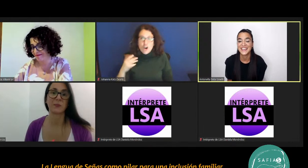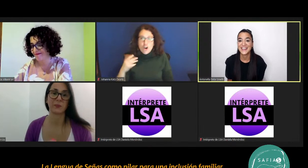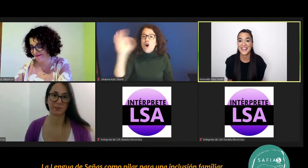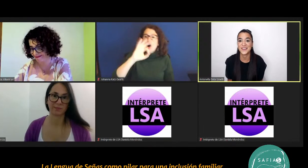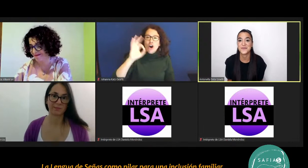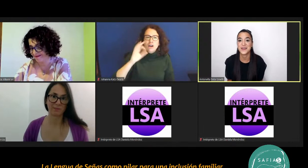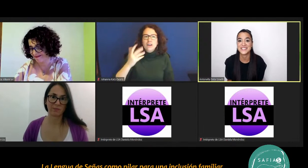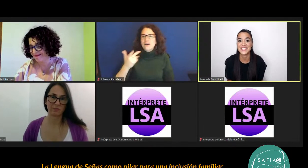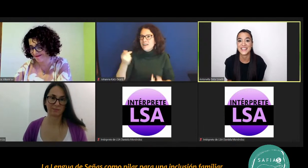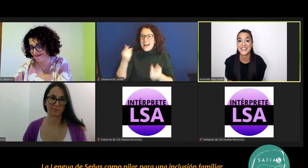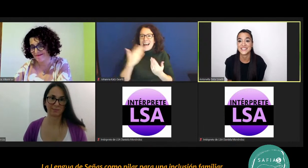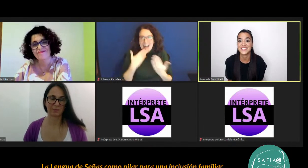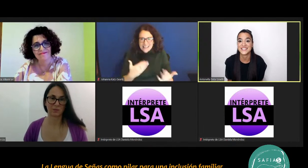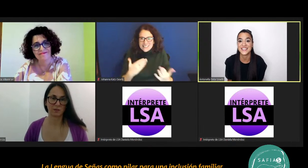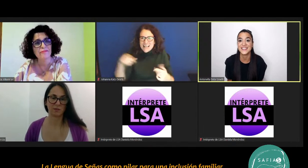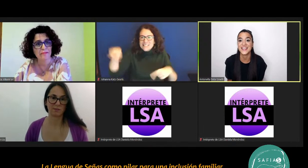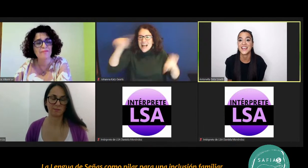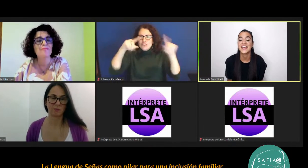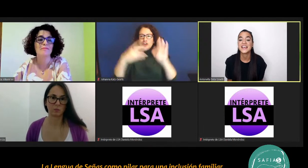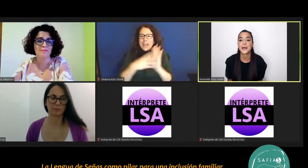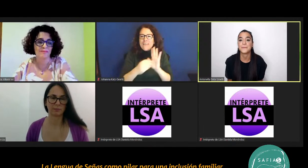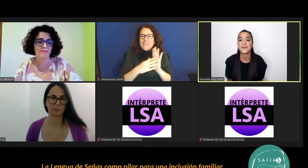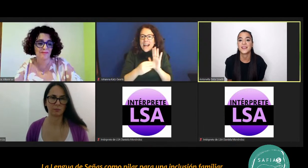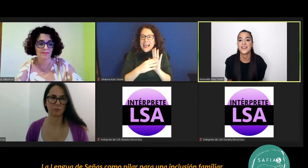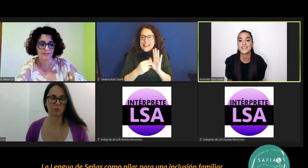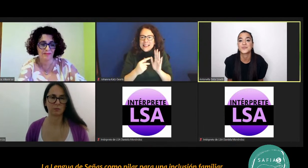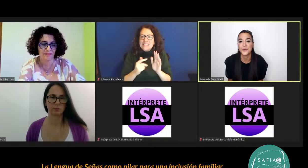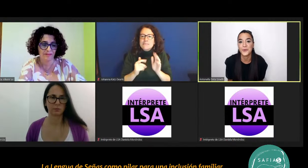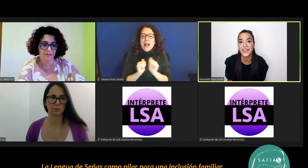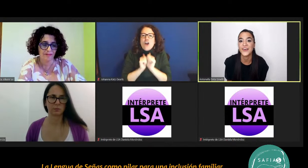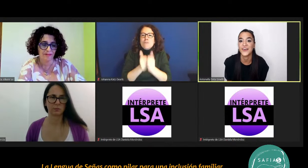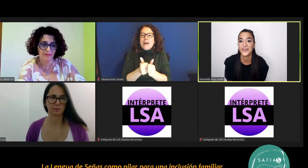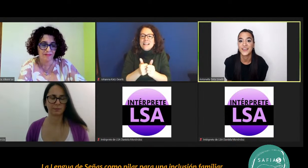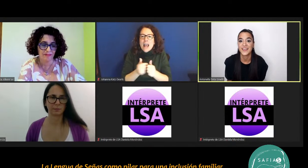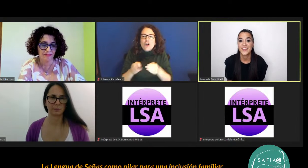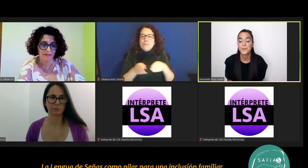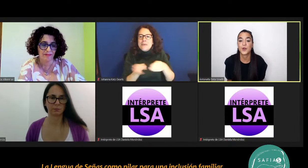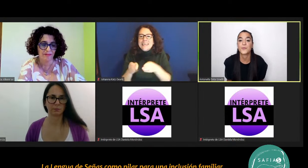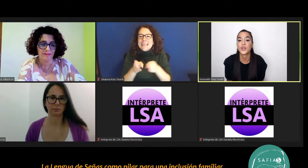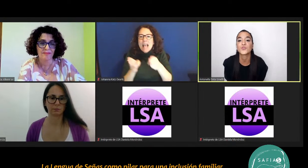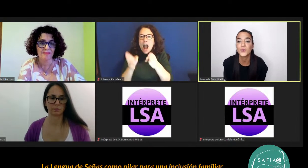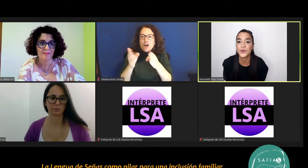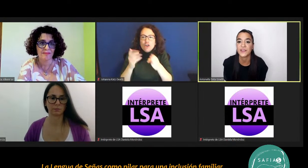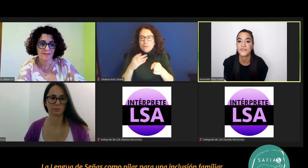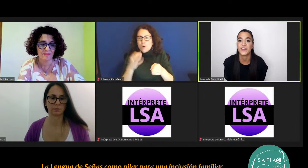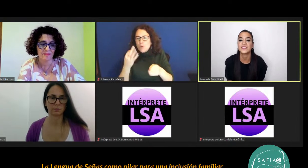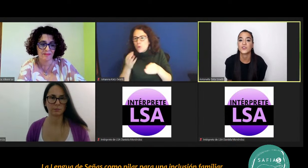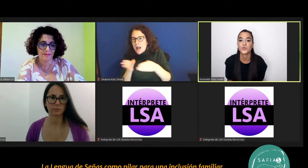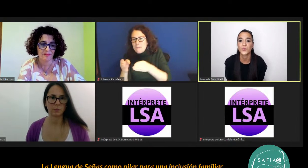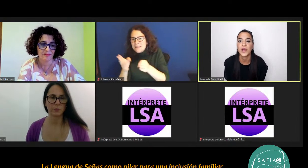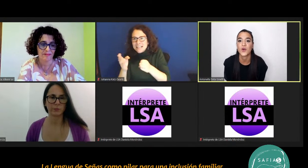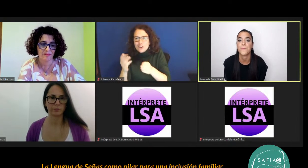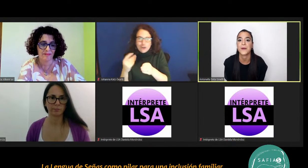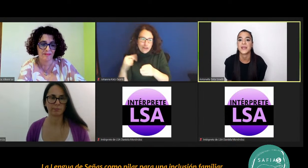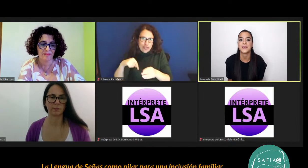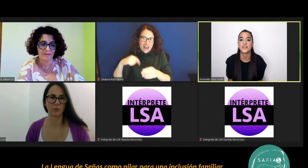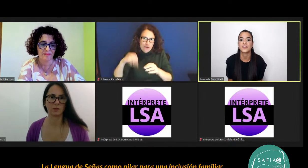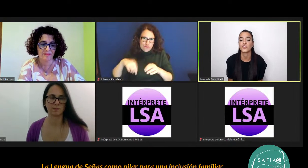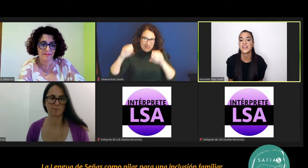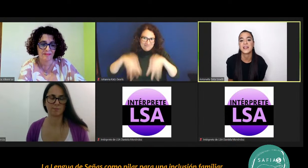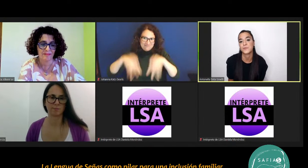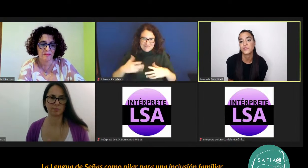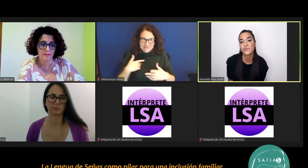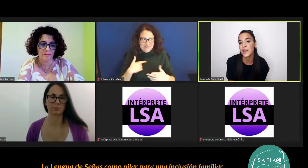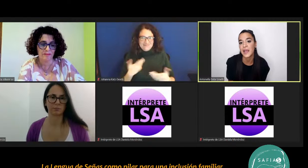tiene la lengua de señas? Se siente también excluido, pero porque no tuvo un referente, no tuvo un